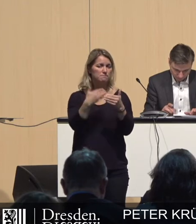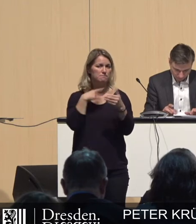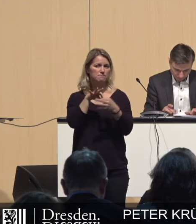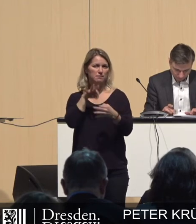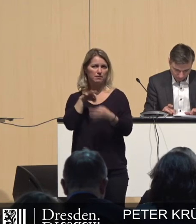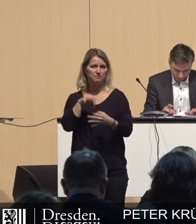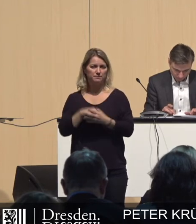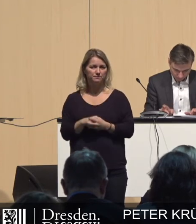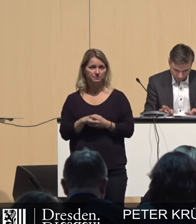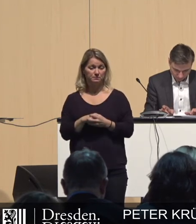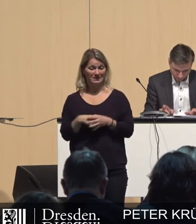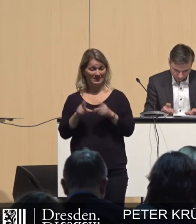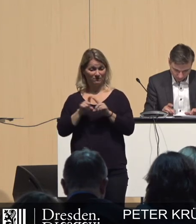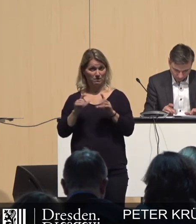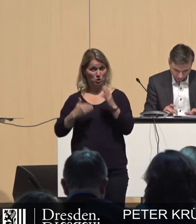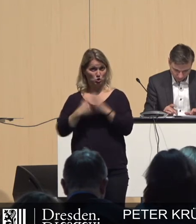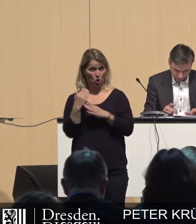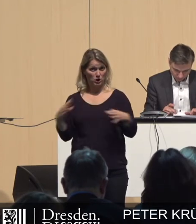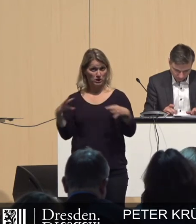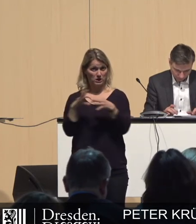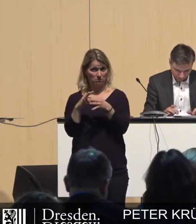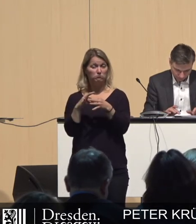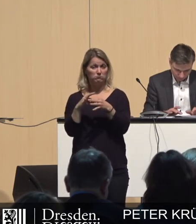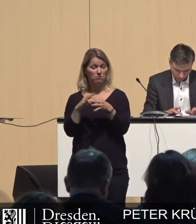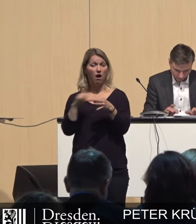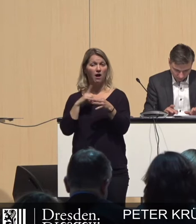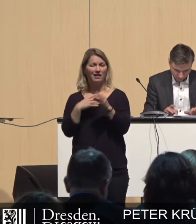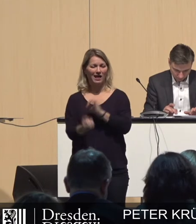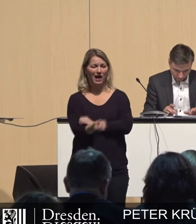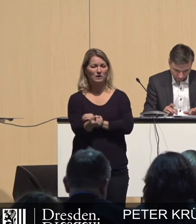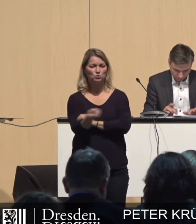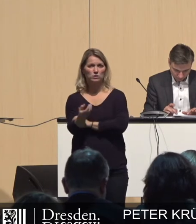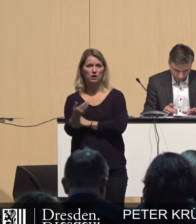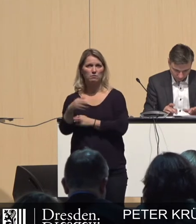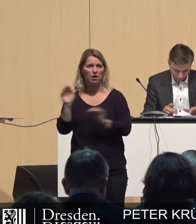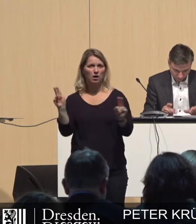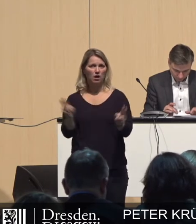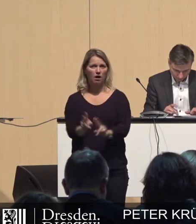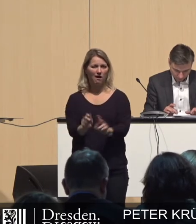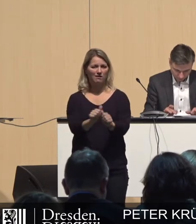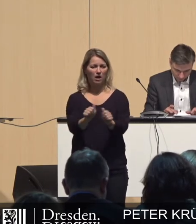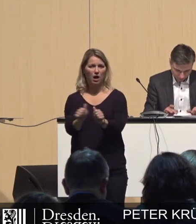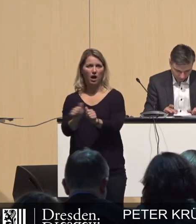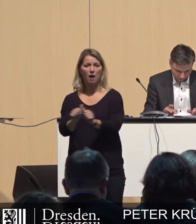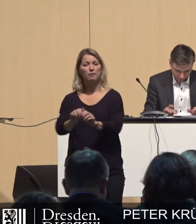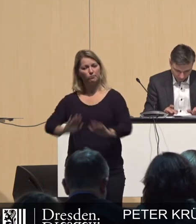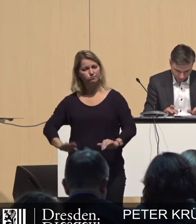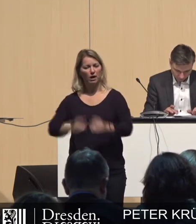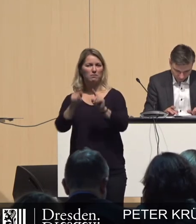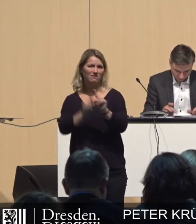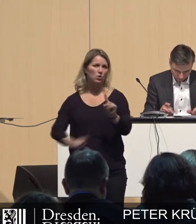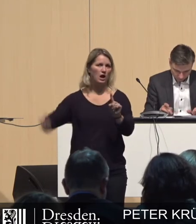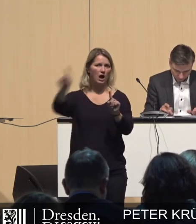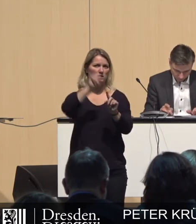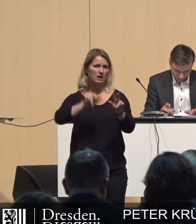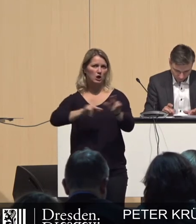neue fusionierte Unternehmen die angesichts knapper werdender Ressourcen immer wichtiger werdende Kreislaufwirtschaft vorantreiben und dies sowohl